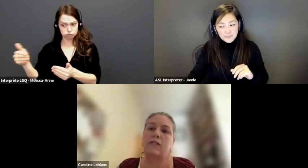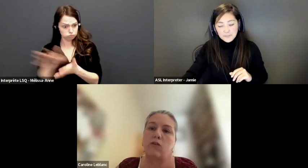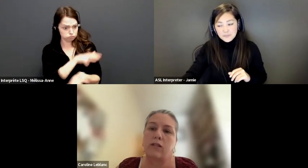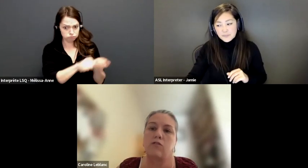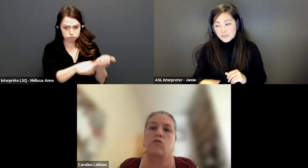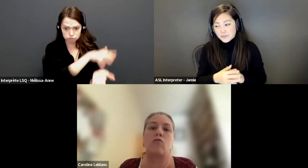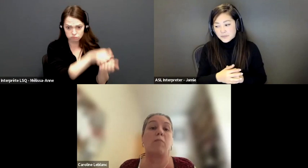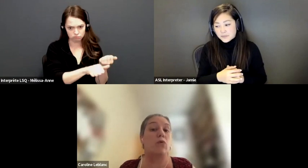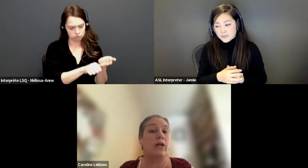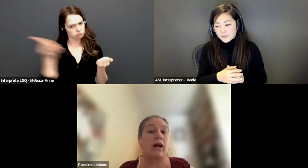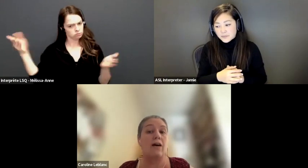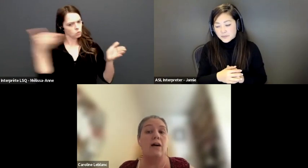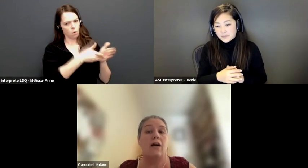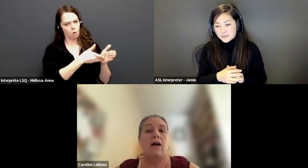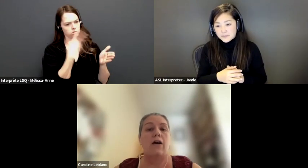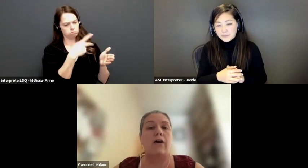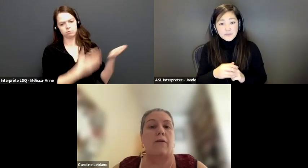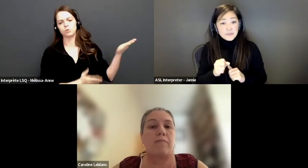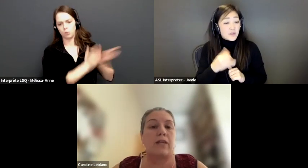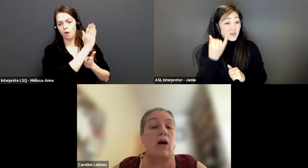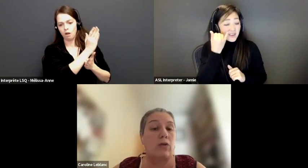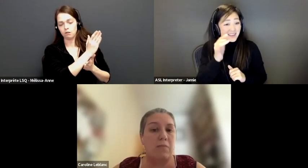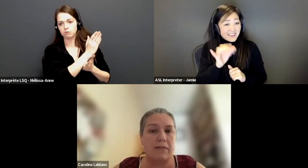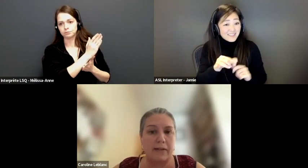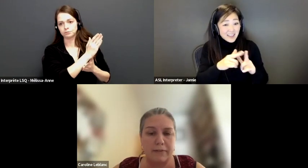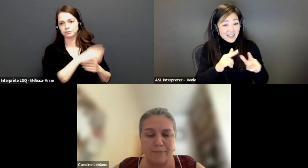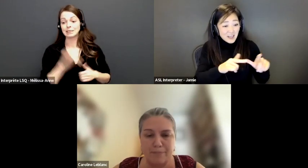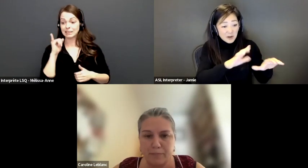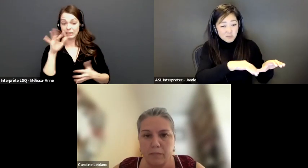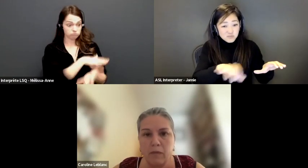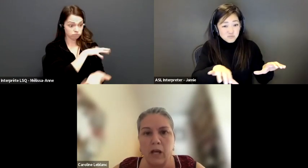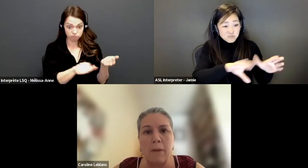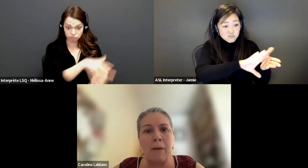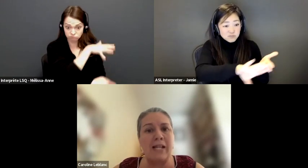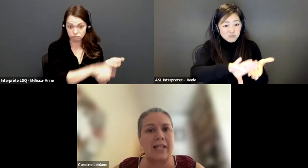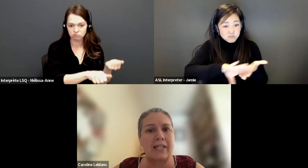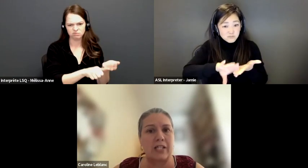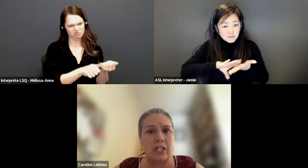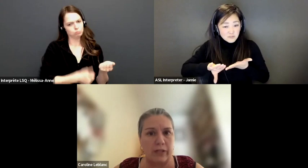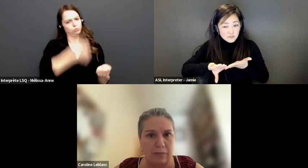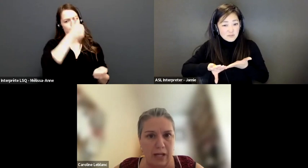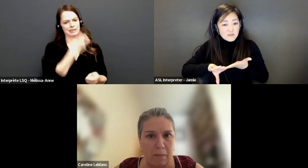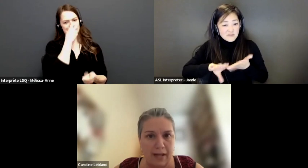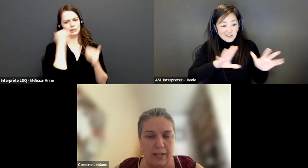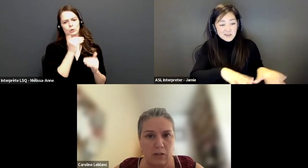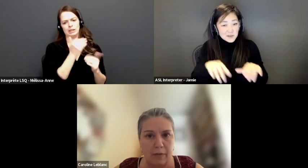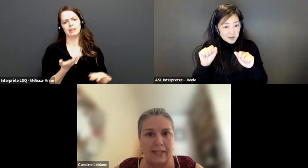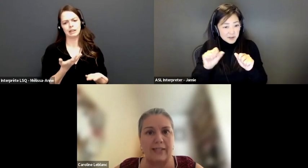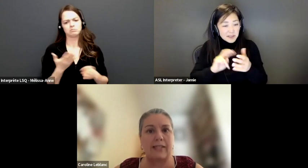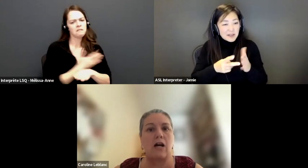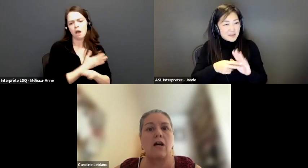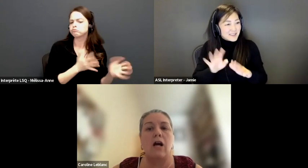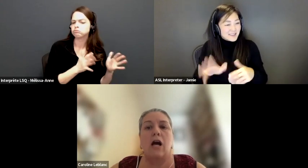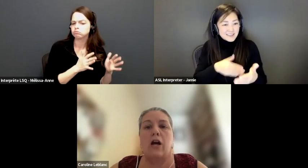risques de sécurité sont souvent plus grands quand on démantèle. Parmi les stratégies qui ont été mises en place là, par